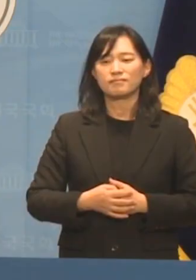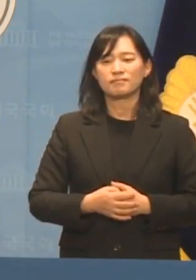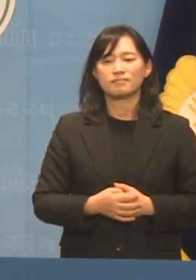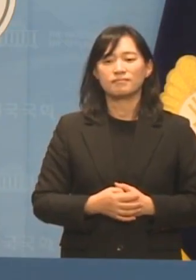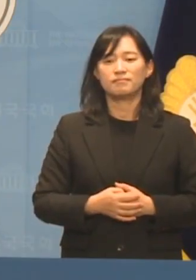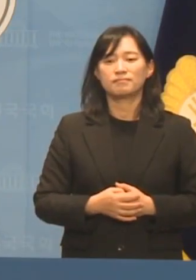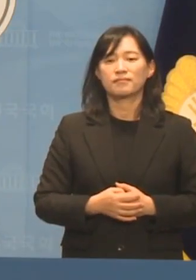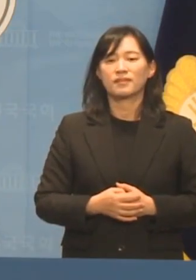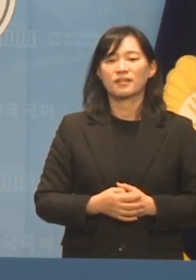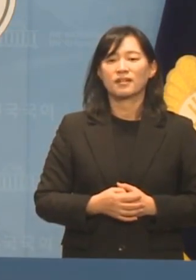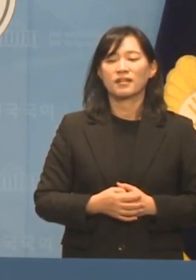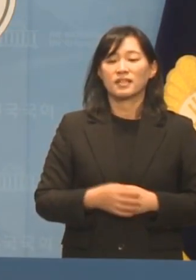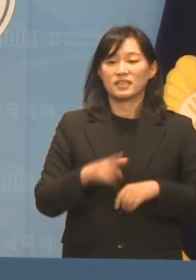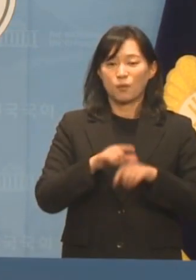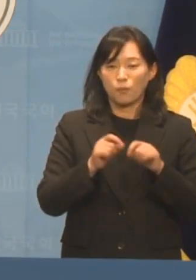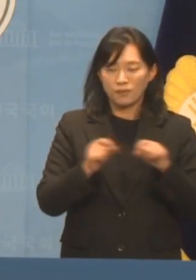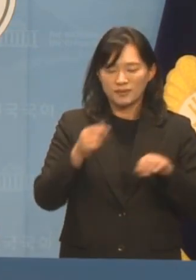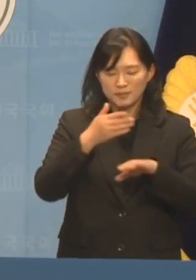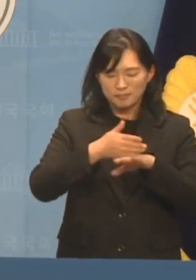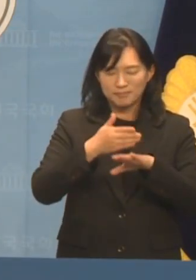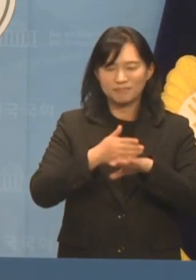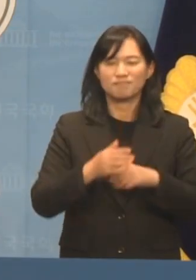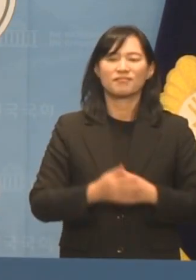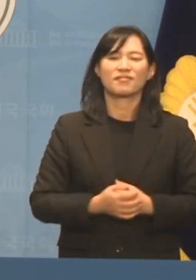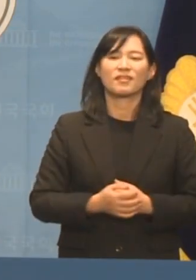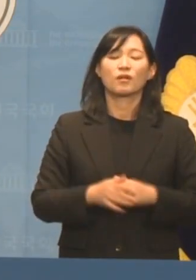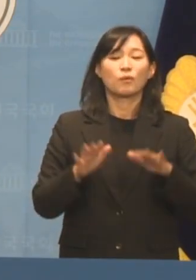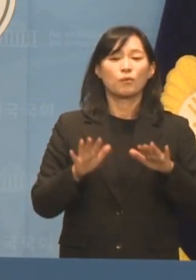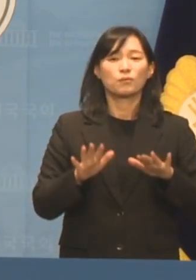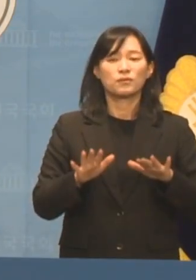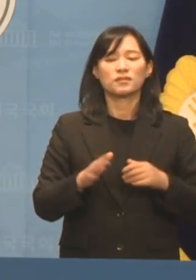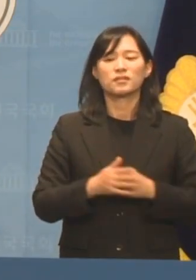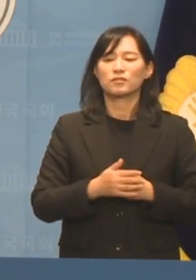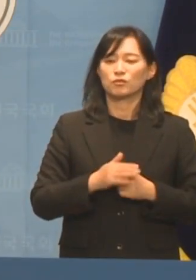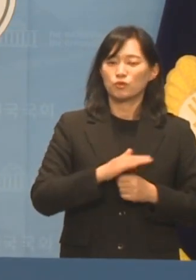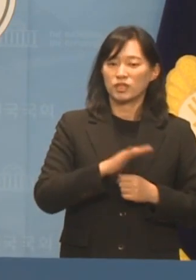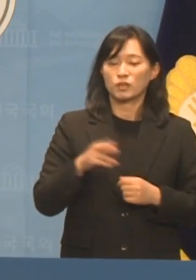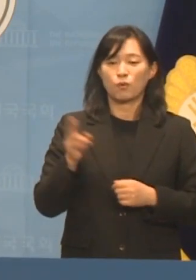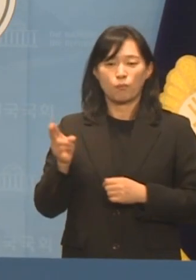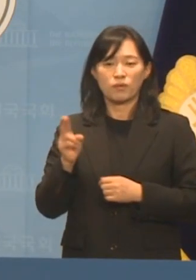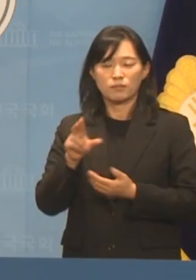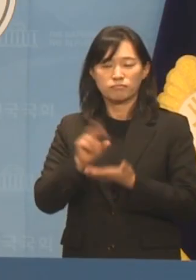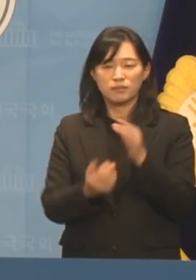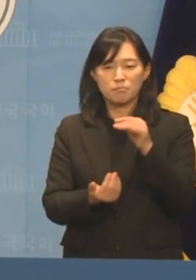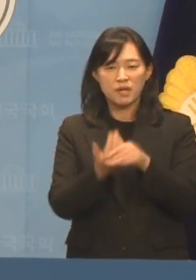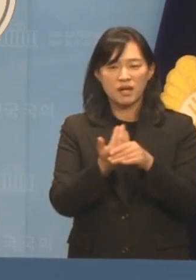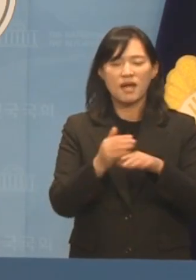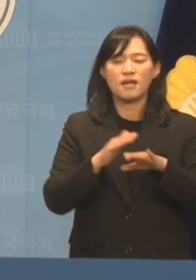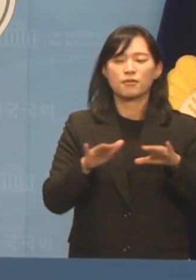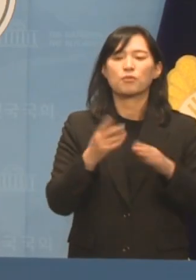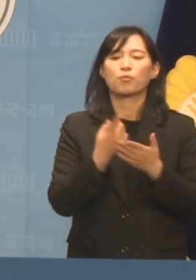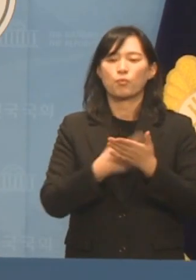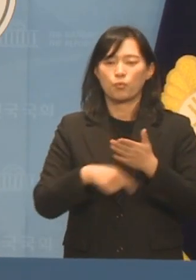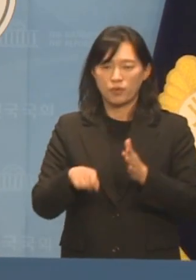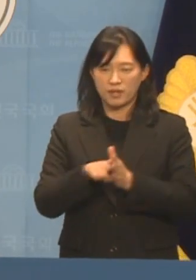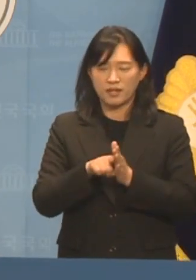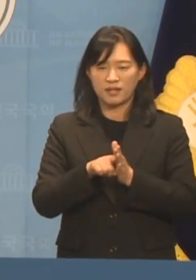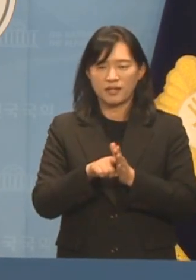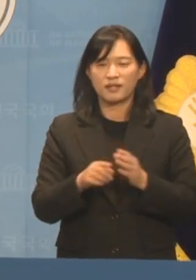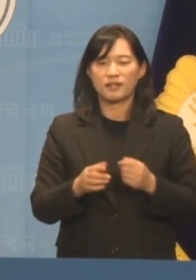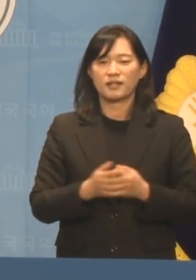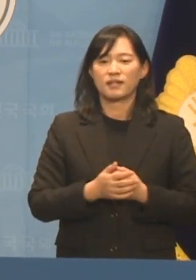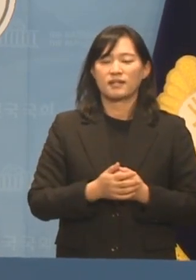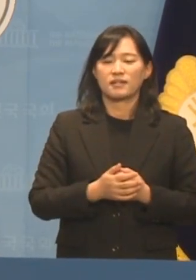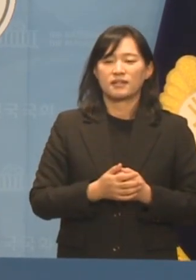네, 긴 시간 감사합니다. 마무리하겠습니다. 오늘 우리는 홈플러스 사태 해결을 위해 이해 당사자뿐만